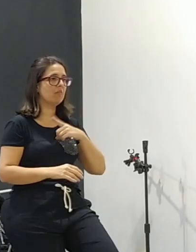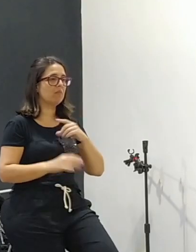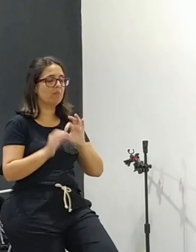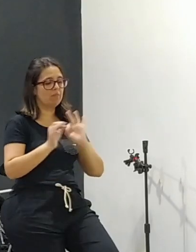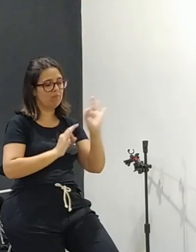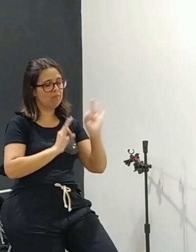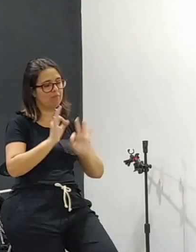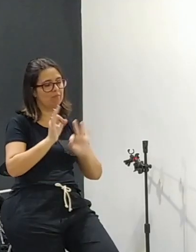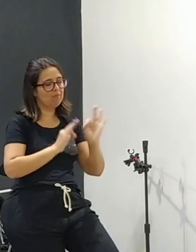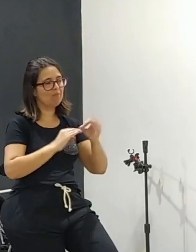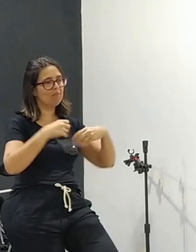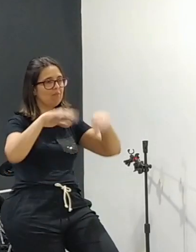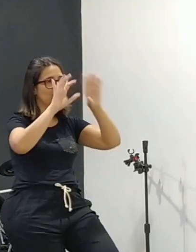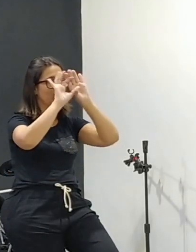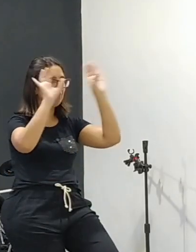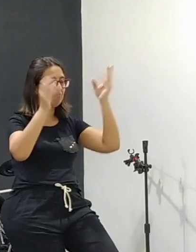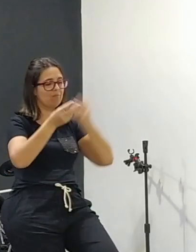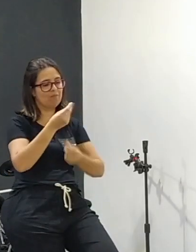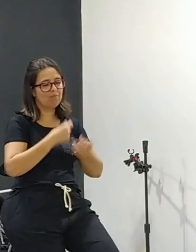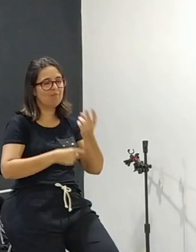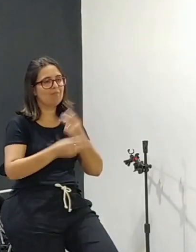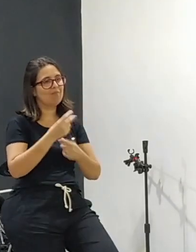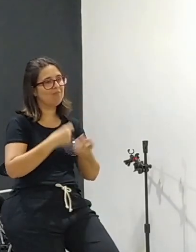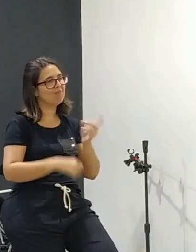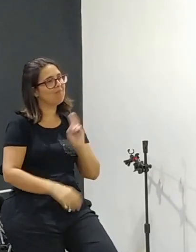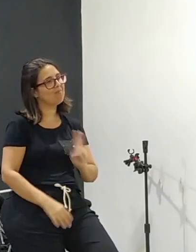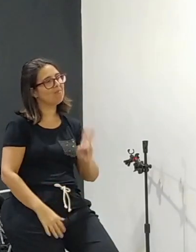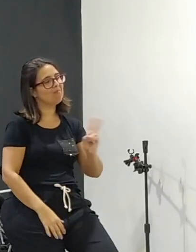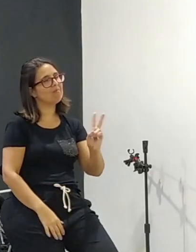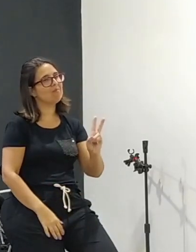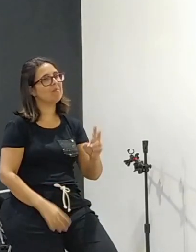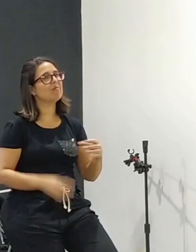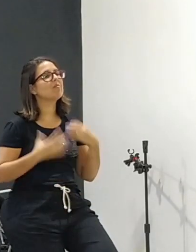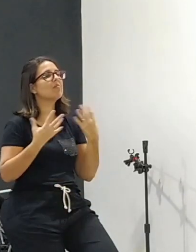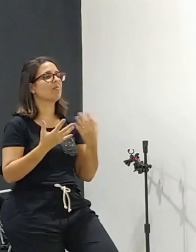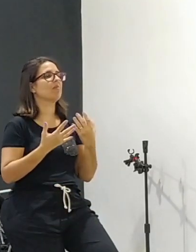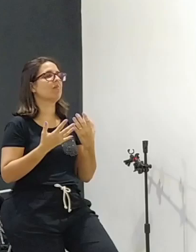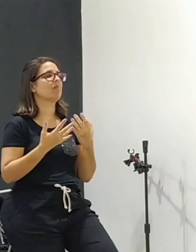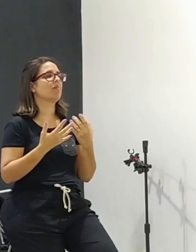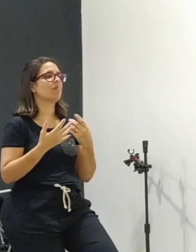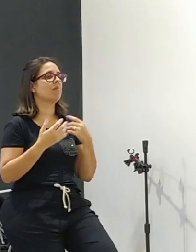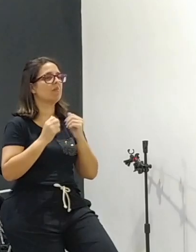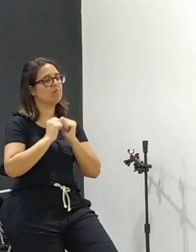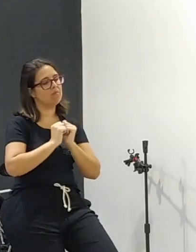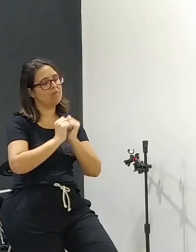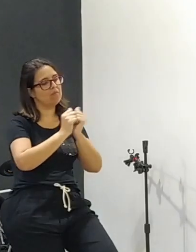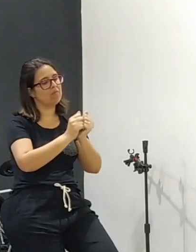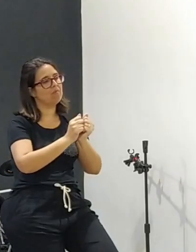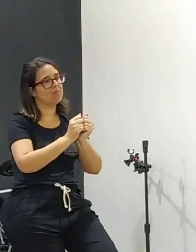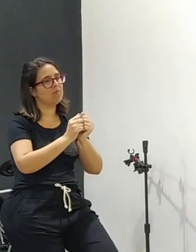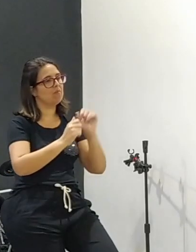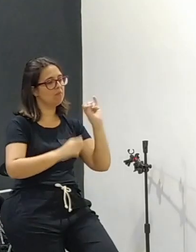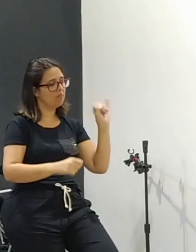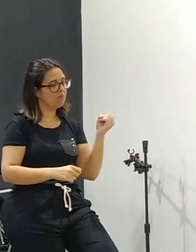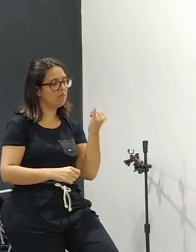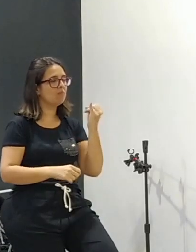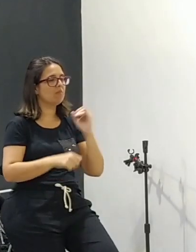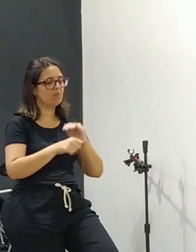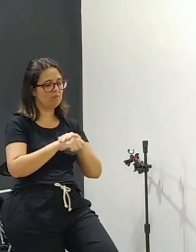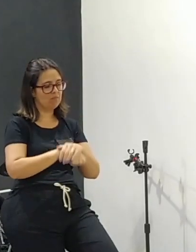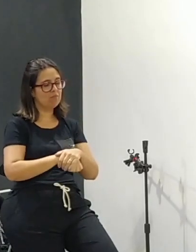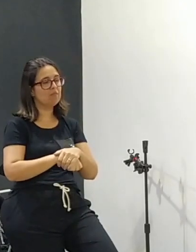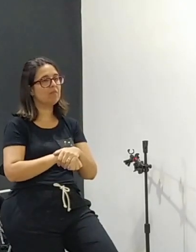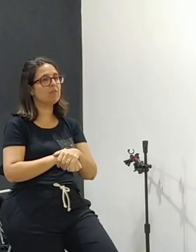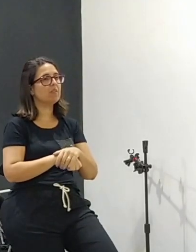você no céu é eterno, é para sempre. E Ele quer que você esteja lá. E Ele está te dando essa oportunidade nessa